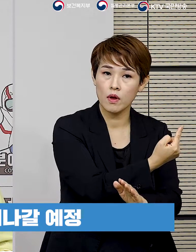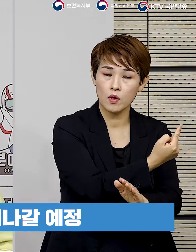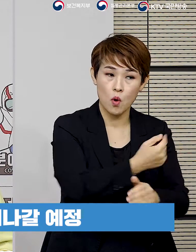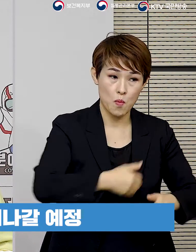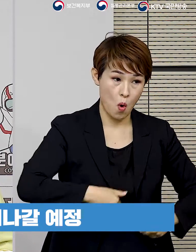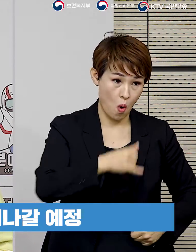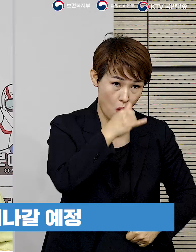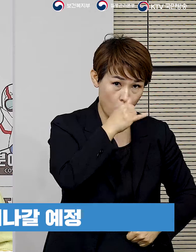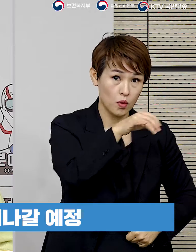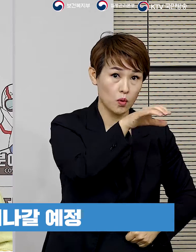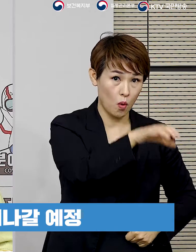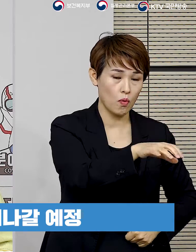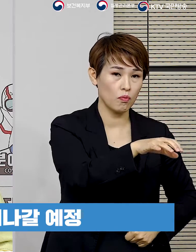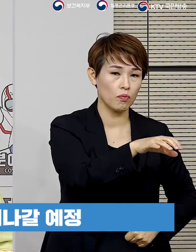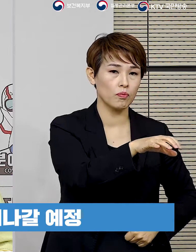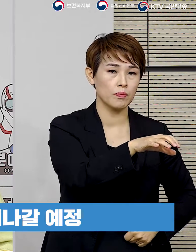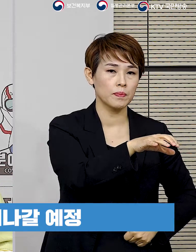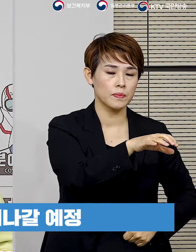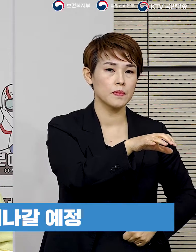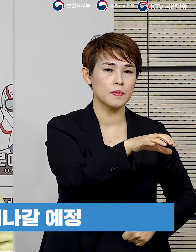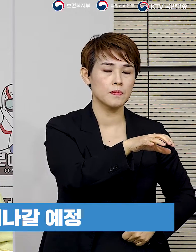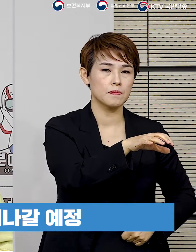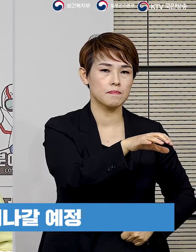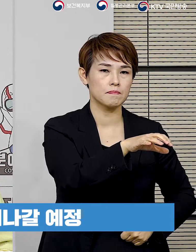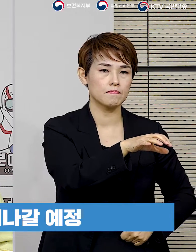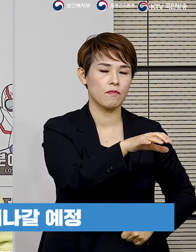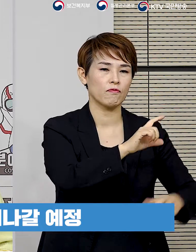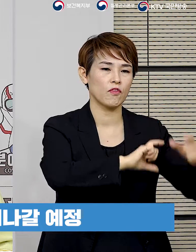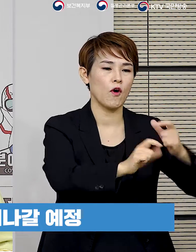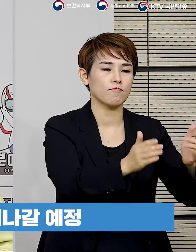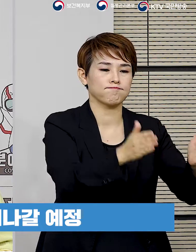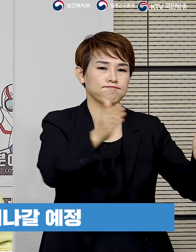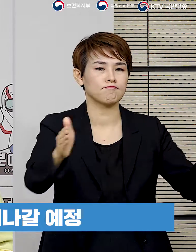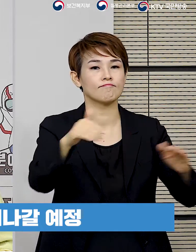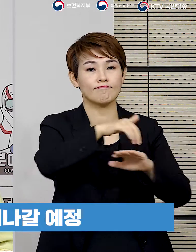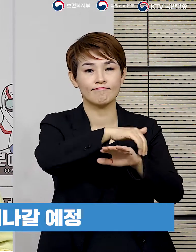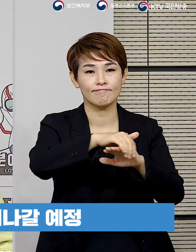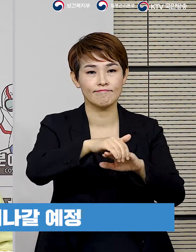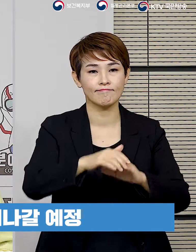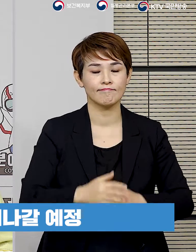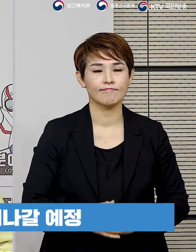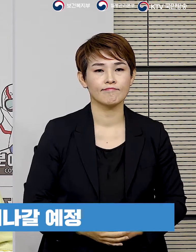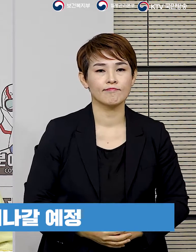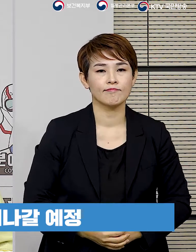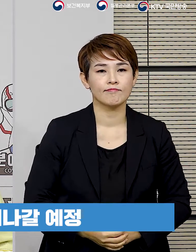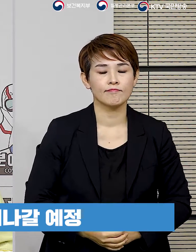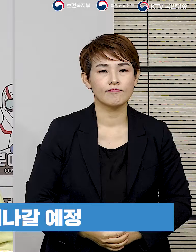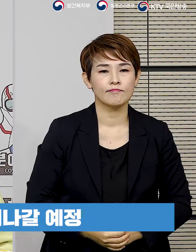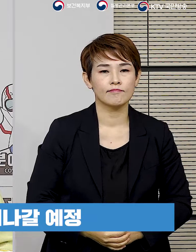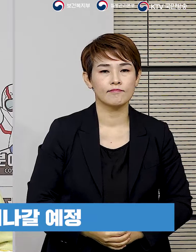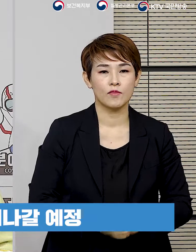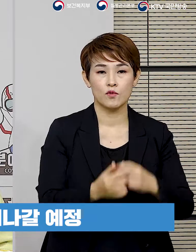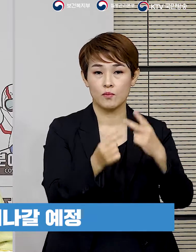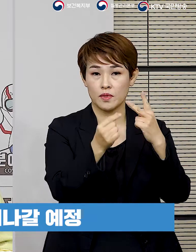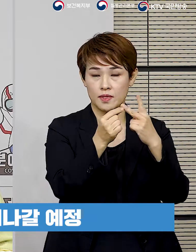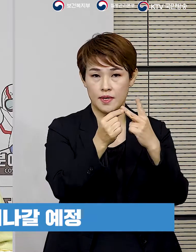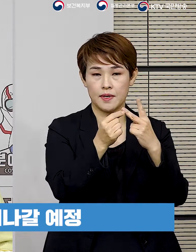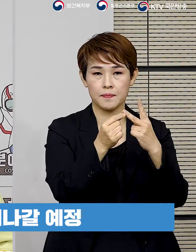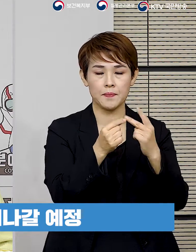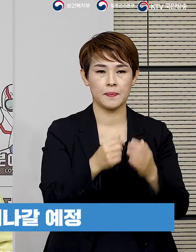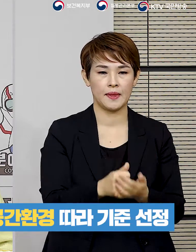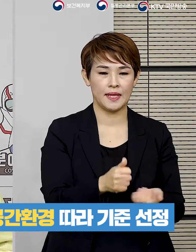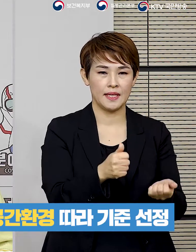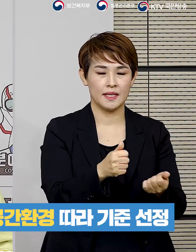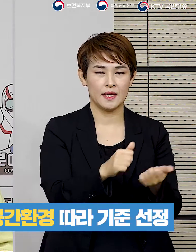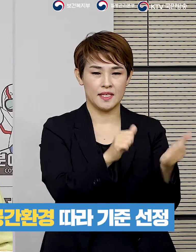외에도 계속적으로 요구가 있는 부분들을 관계부처와 협의해 나가면서 지침들을 좀 더 추가할 거라고 말씀을 좀 드려야 될 것 같습니다. 그리고